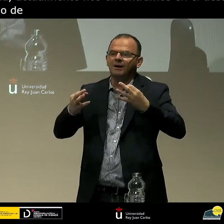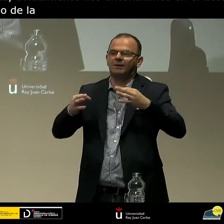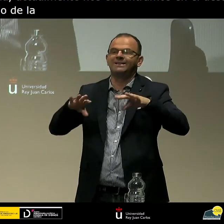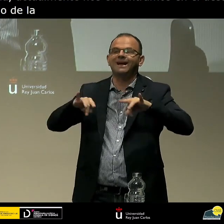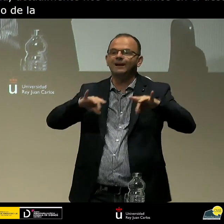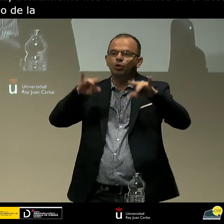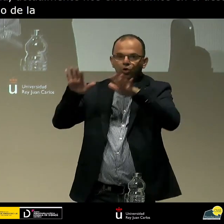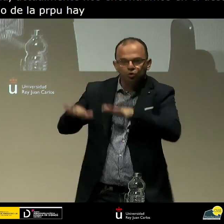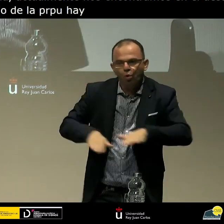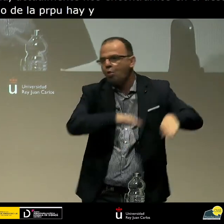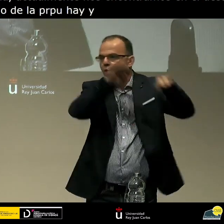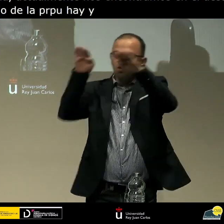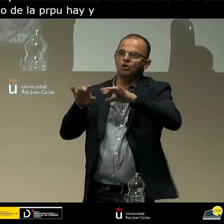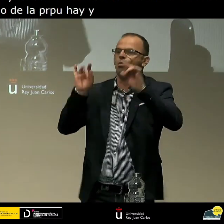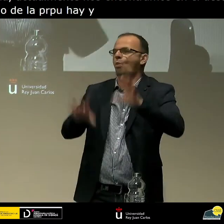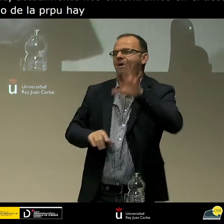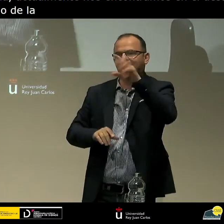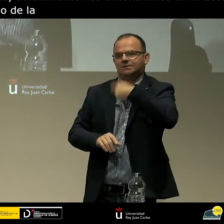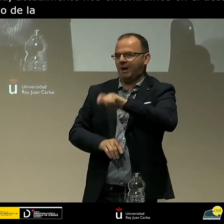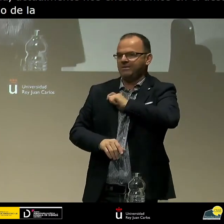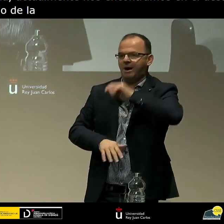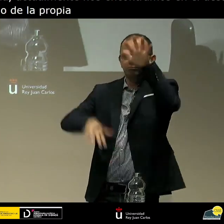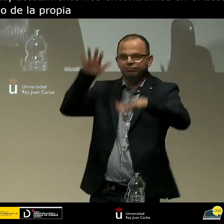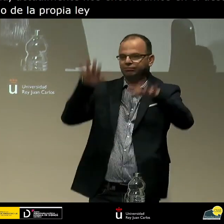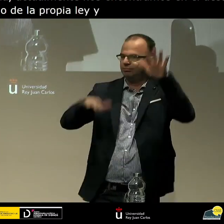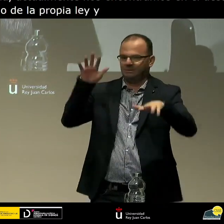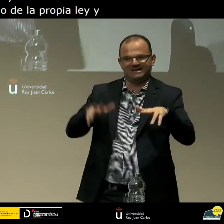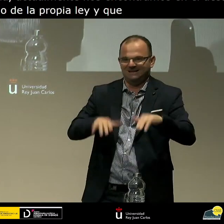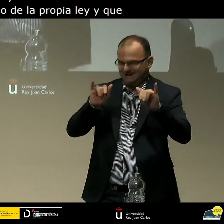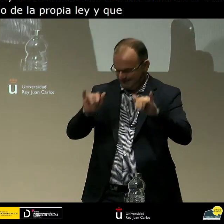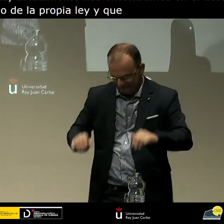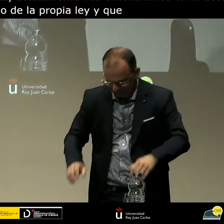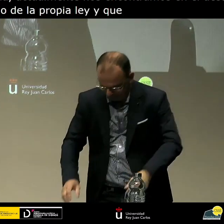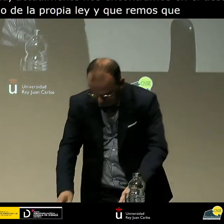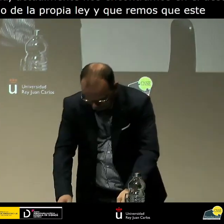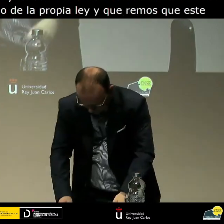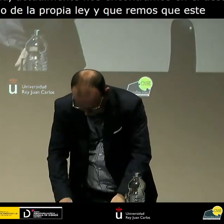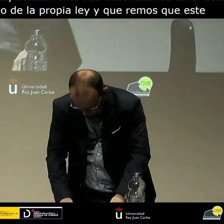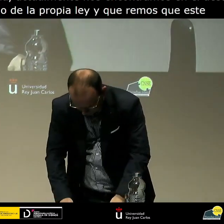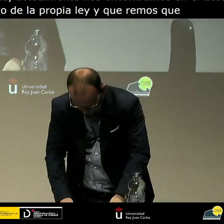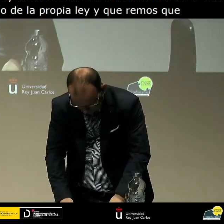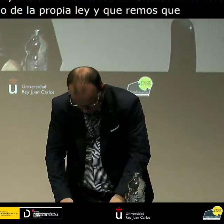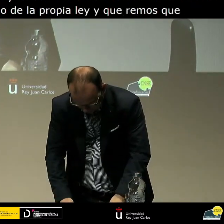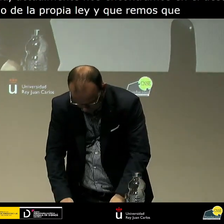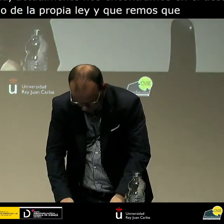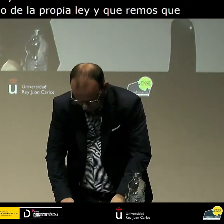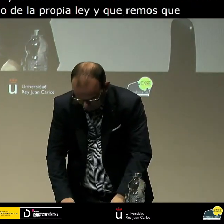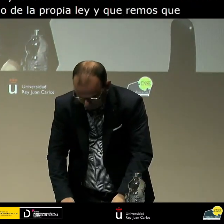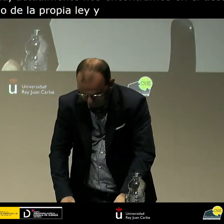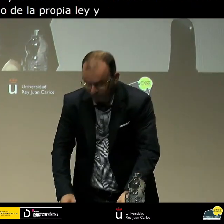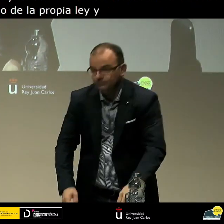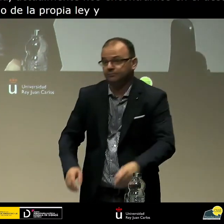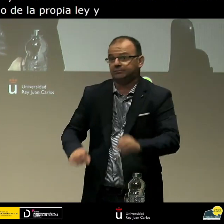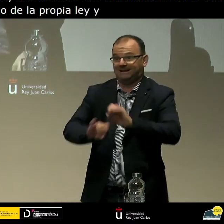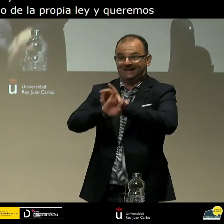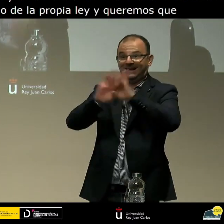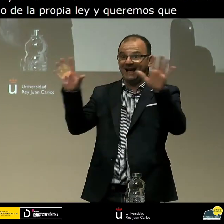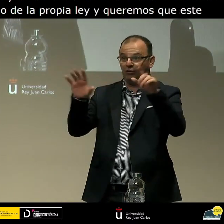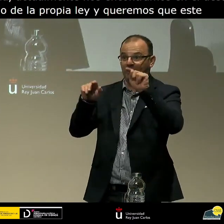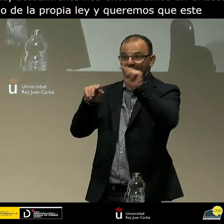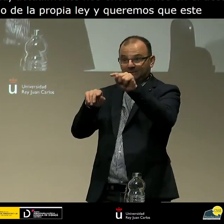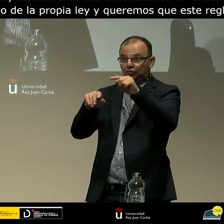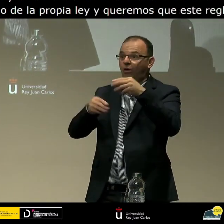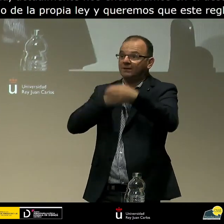y queremos que este reglamento priorice que todos los territorios estén en igualdad de condiciones sin ningún tipo de